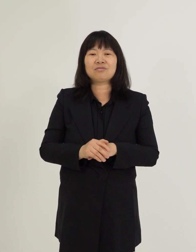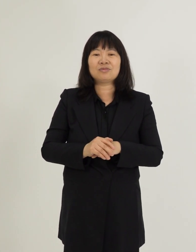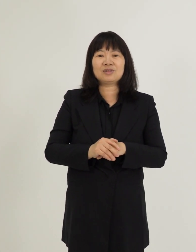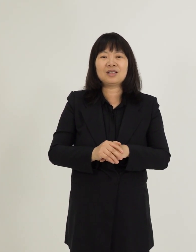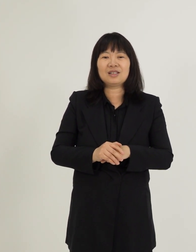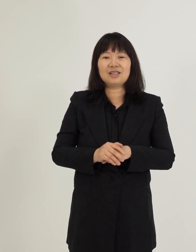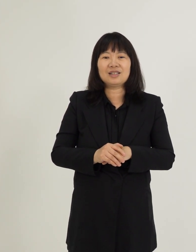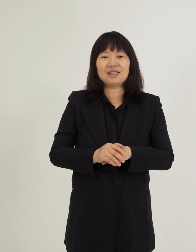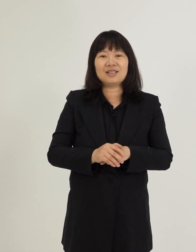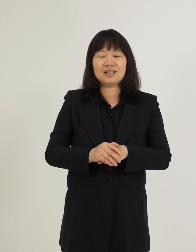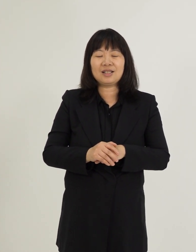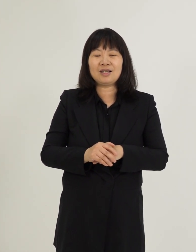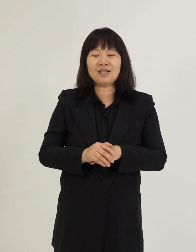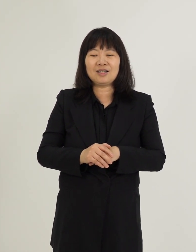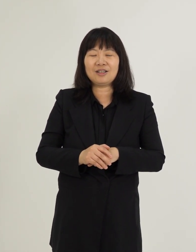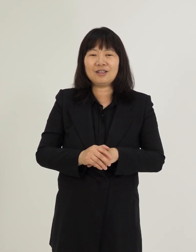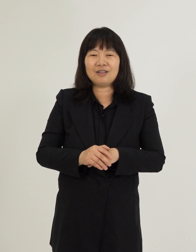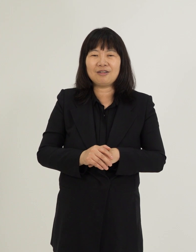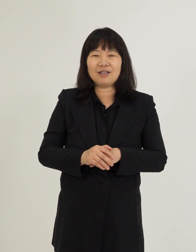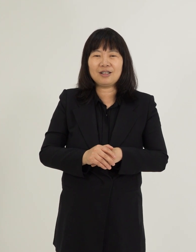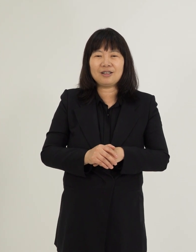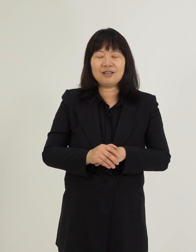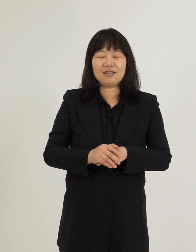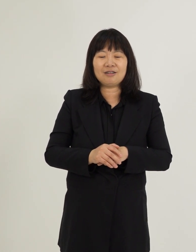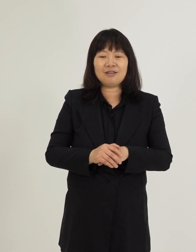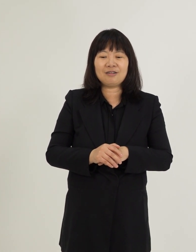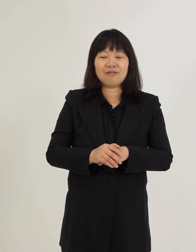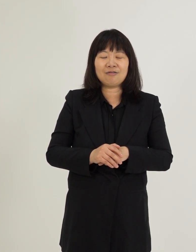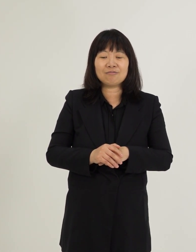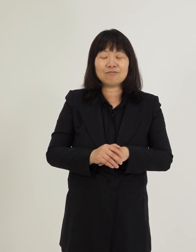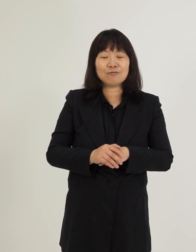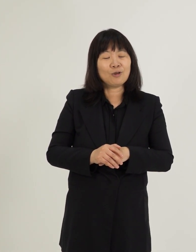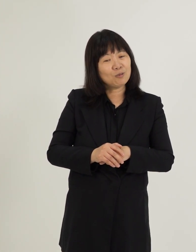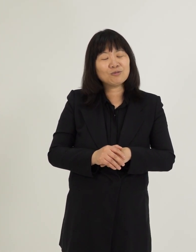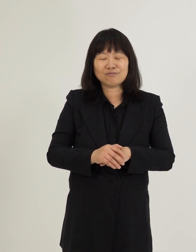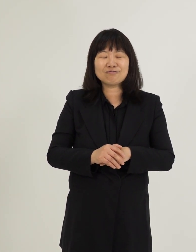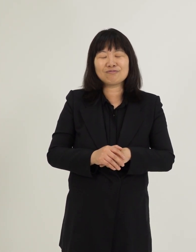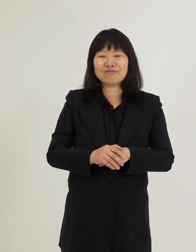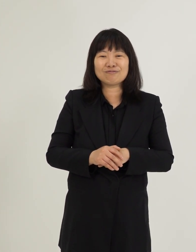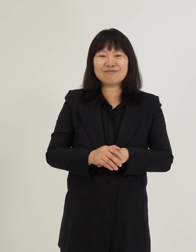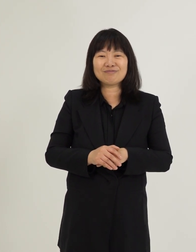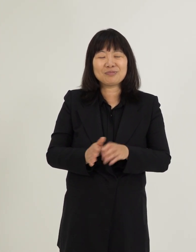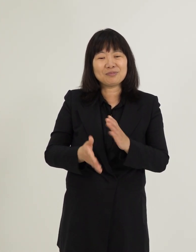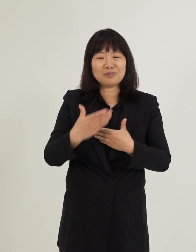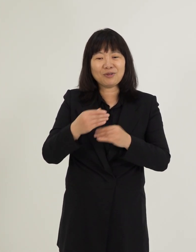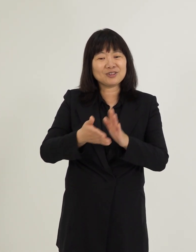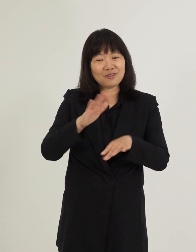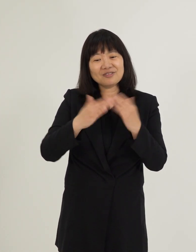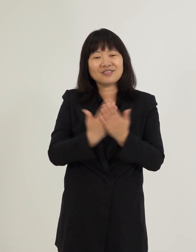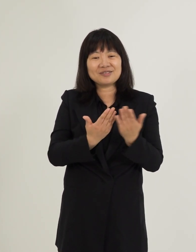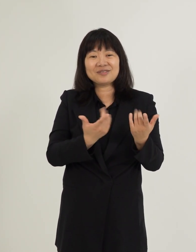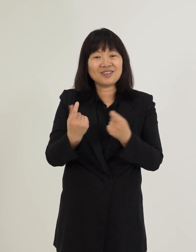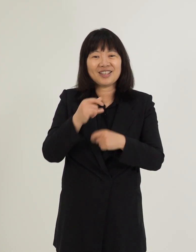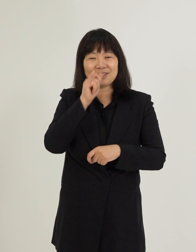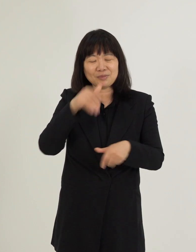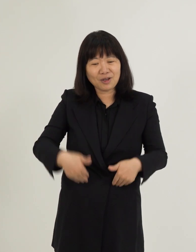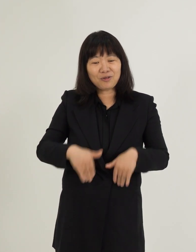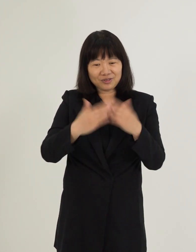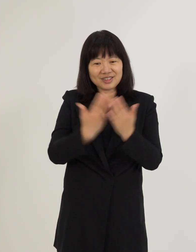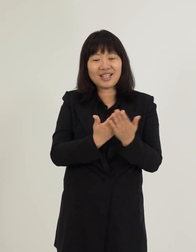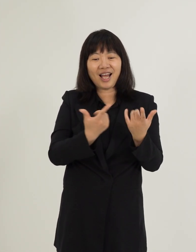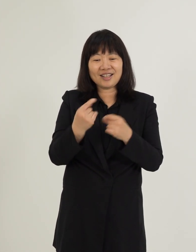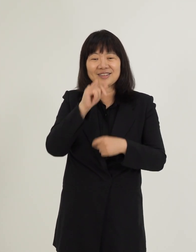갖추어진 있을 건 다 있는 학교 건물 내부 구조예요. 근데 여러분 영어